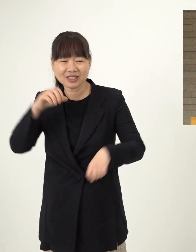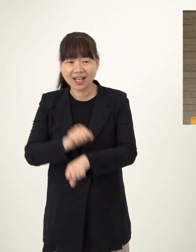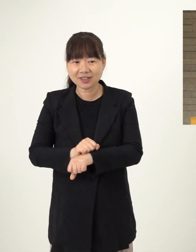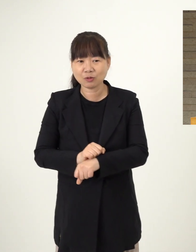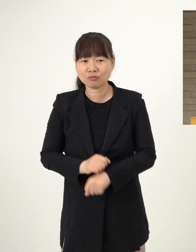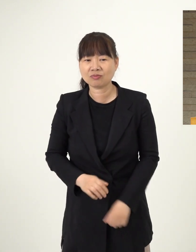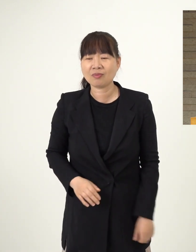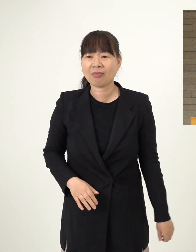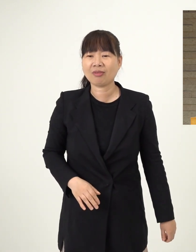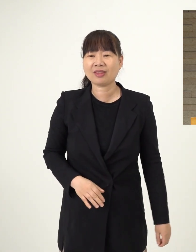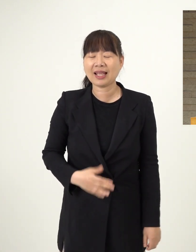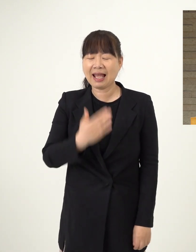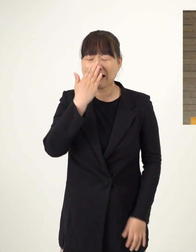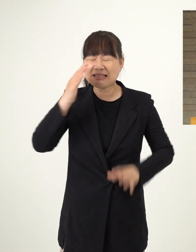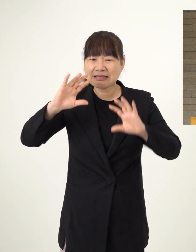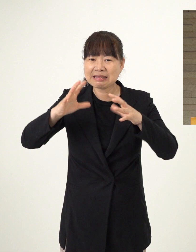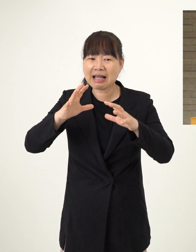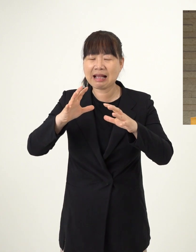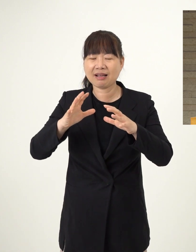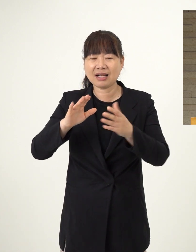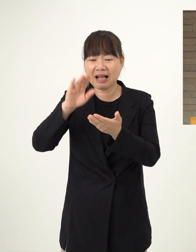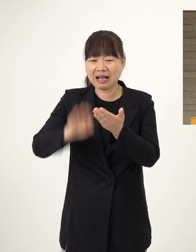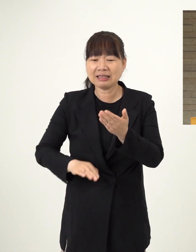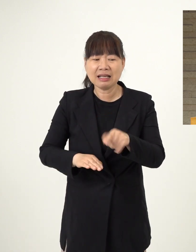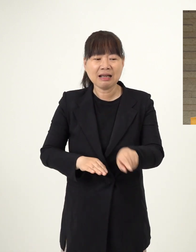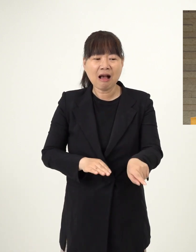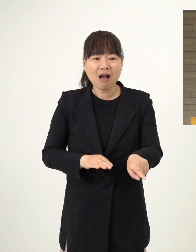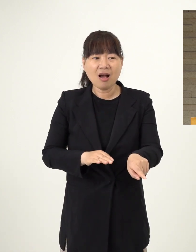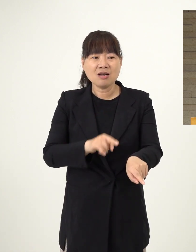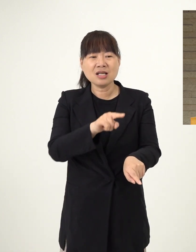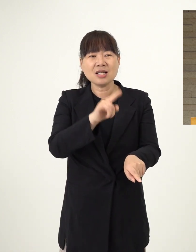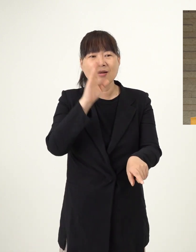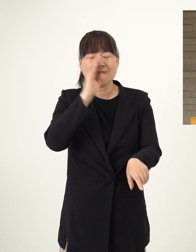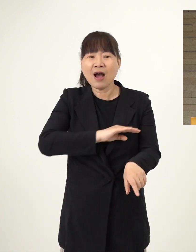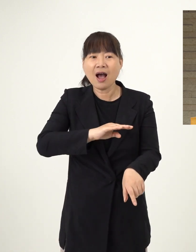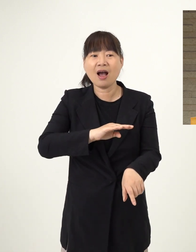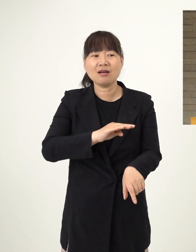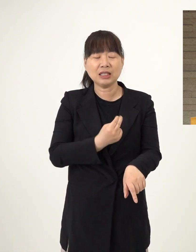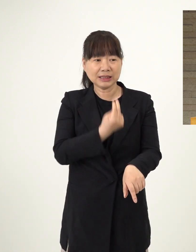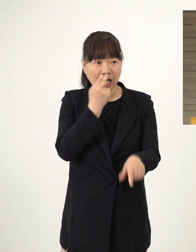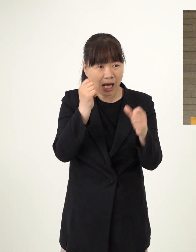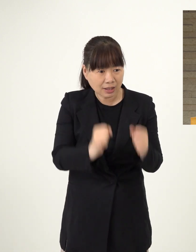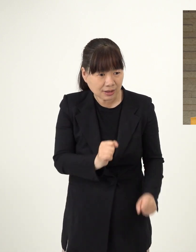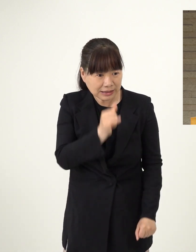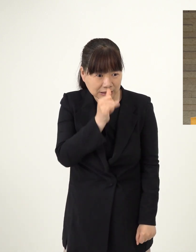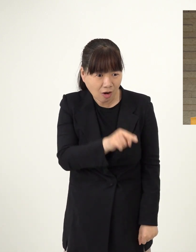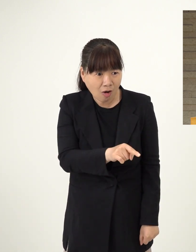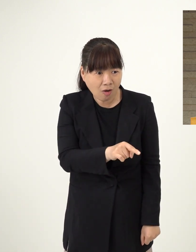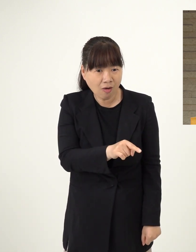이스라엘 하늘 아래 이런 천인공노할 인간이 콧구멍으로 숨쉬고 살아있단 말이요?